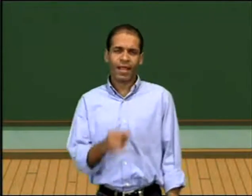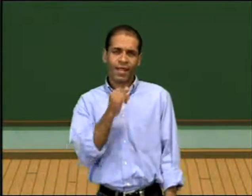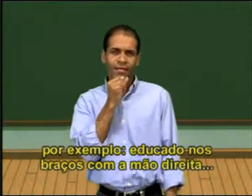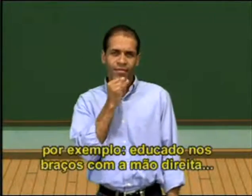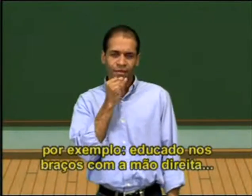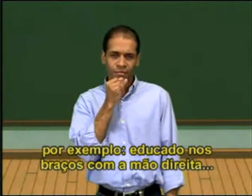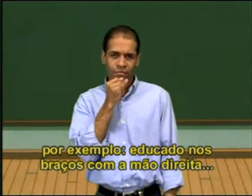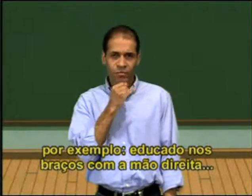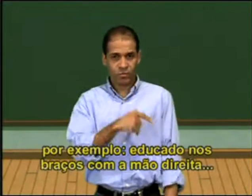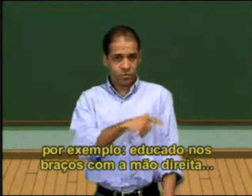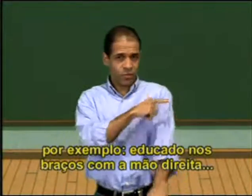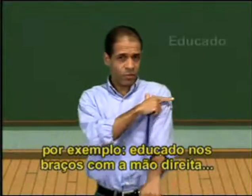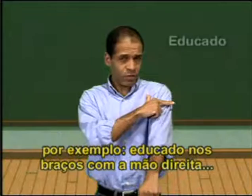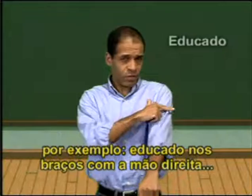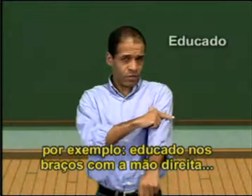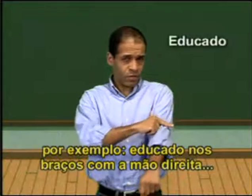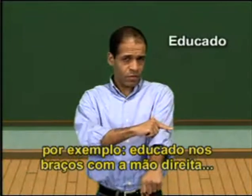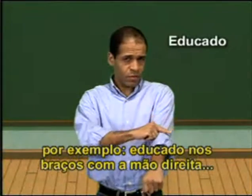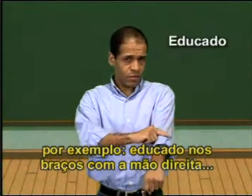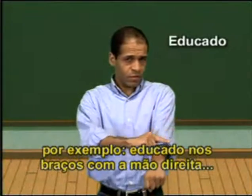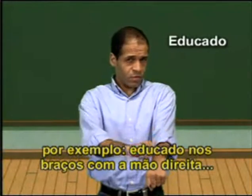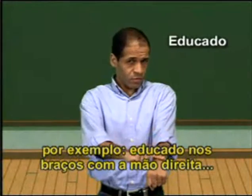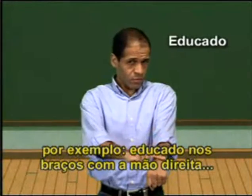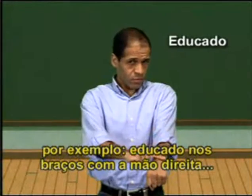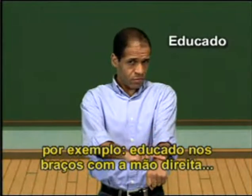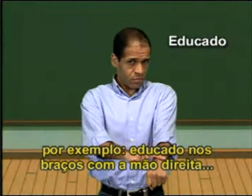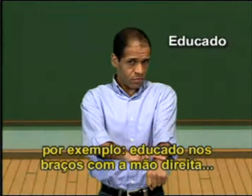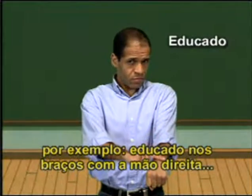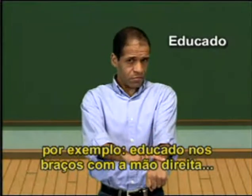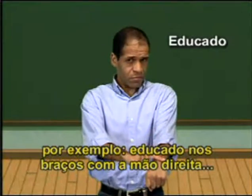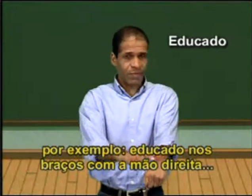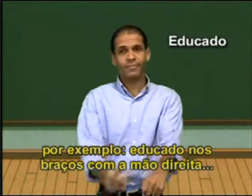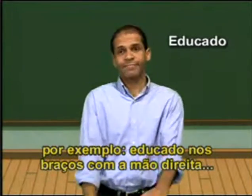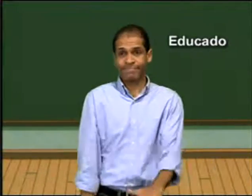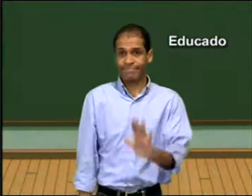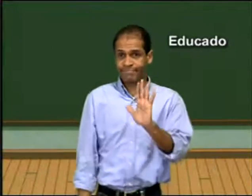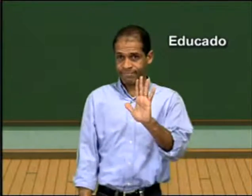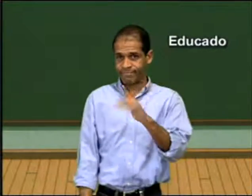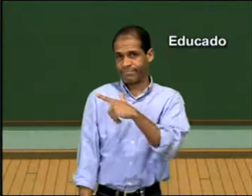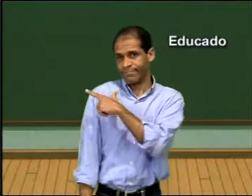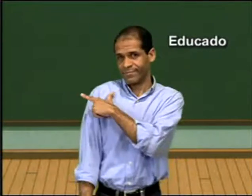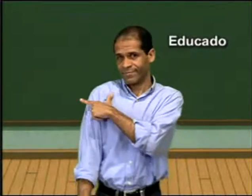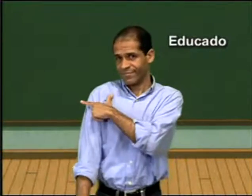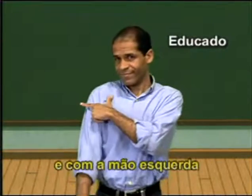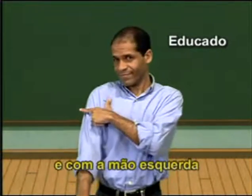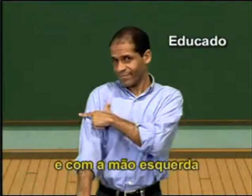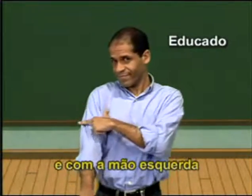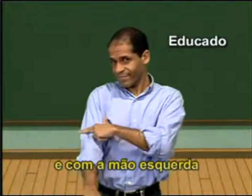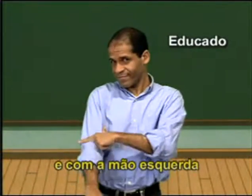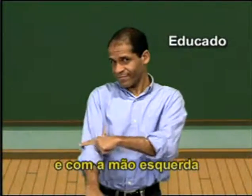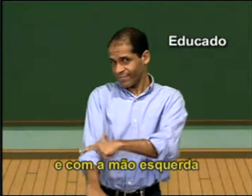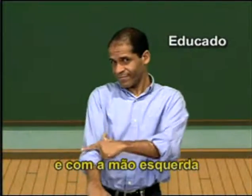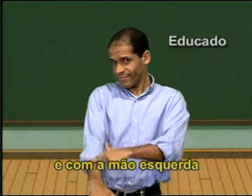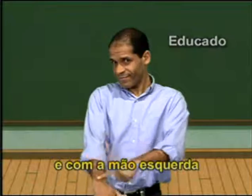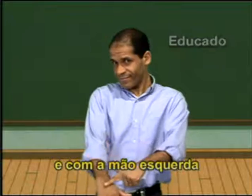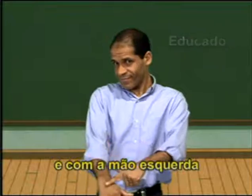Por exemplo, educado nos braços com a mão direita e com a mão esquerda,